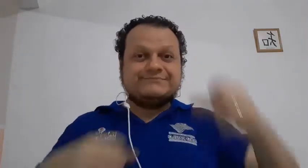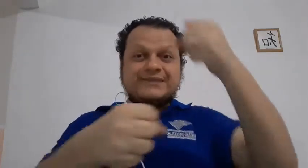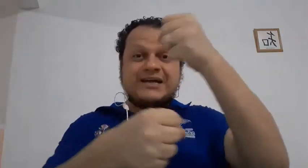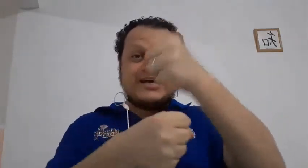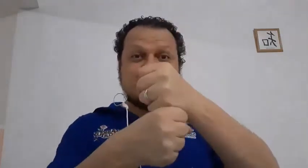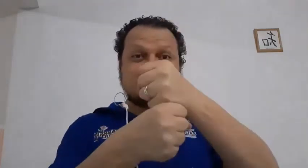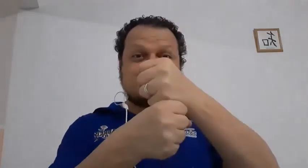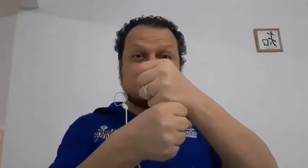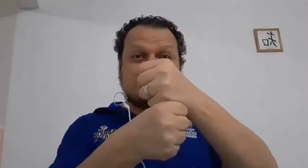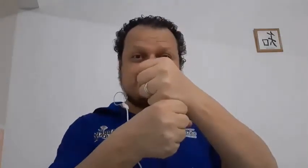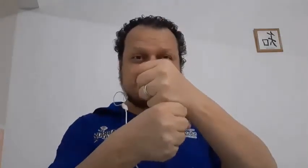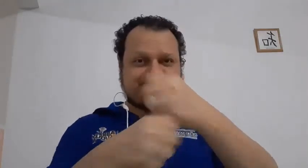G.